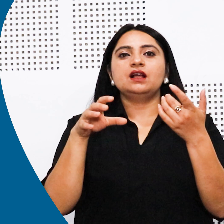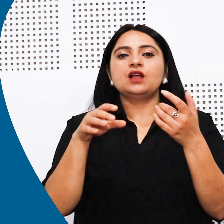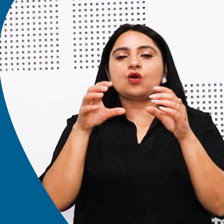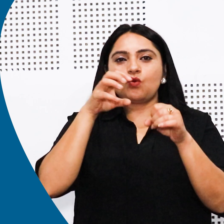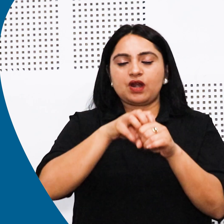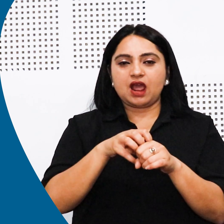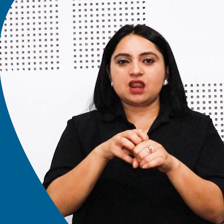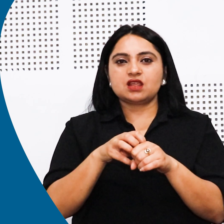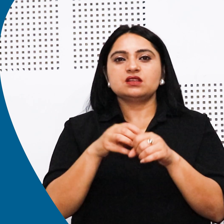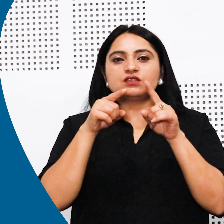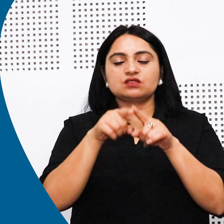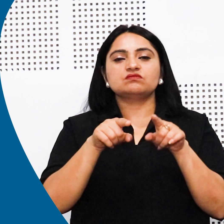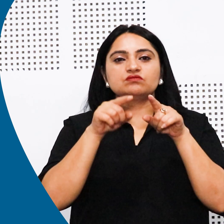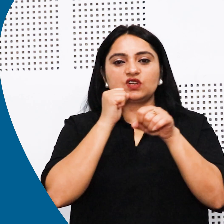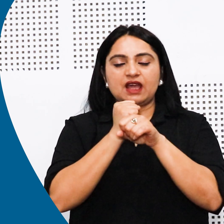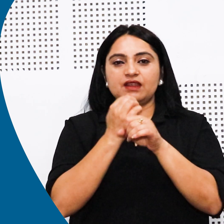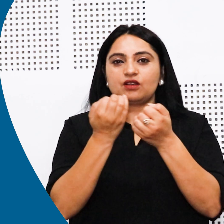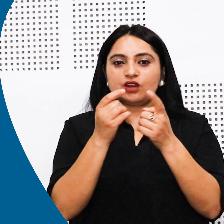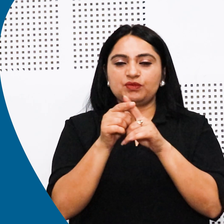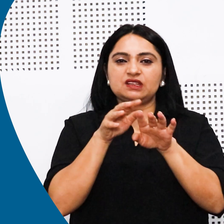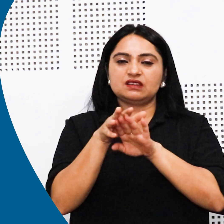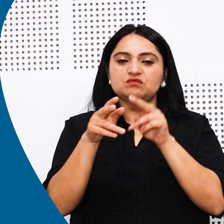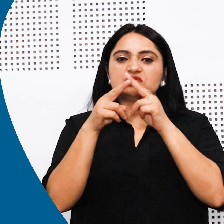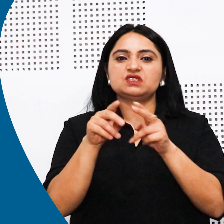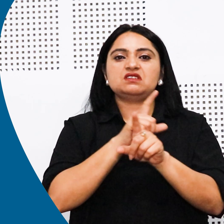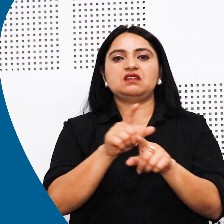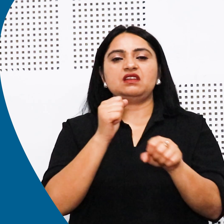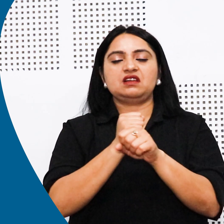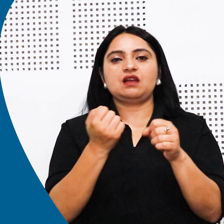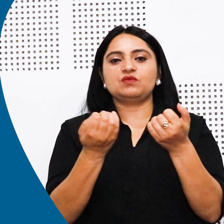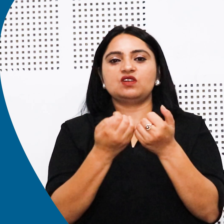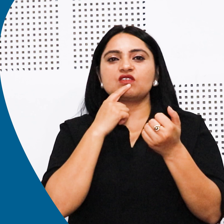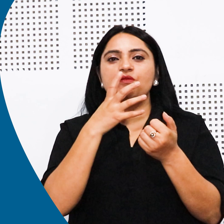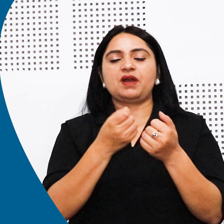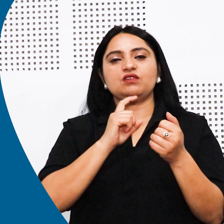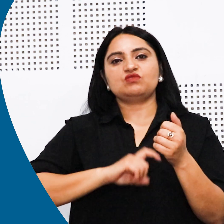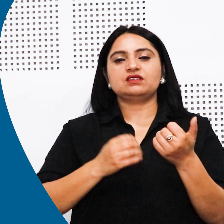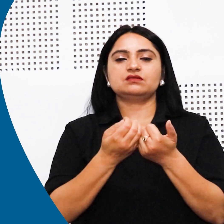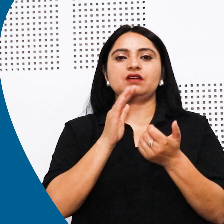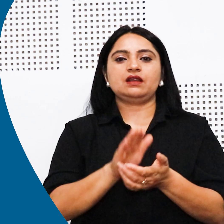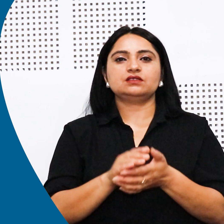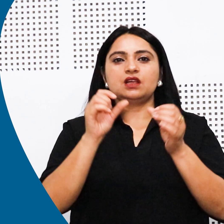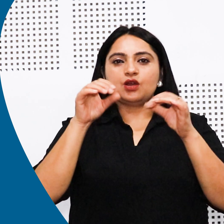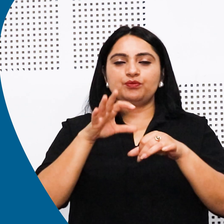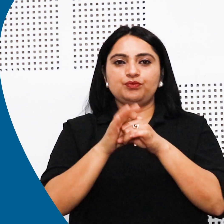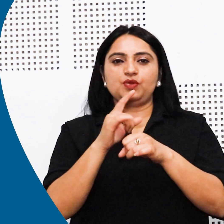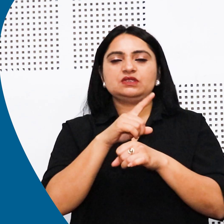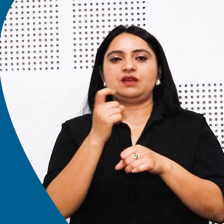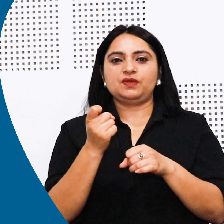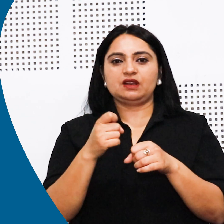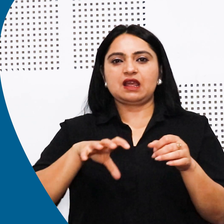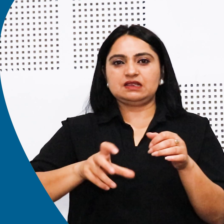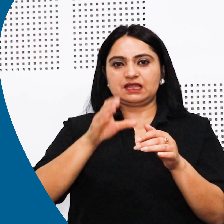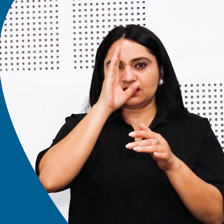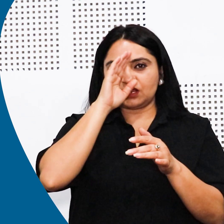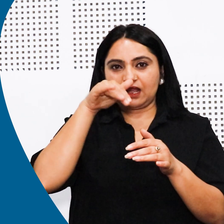संस्थासँग सहकार्य गरे पनि अधिकांशले बजेट बिना काम गर्न नपाएको गुनासो गर्दै आएका छन्। विपद व्यवस्थापनका लागि